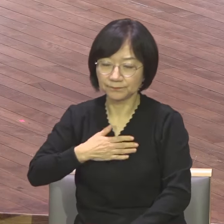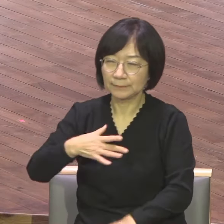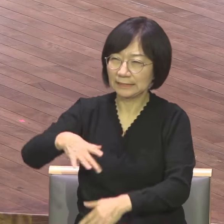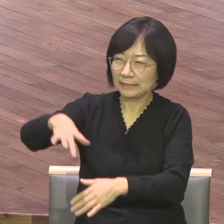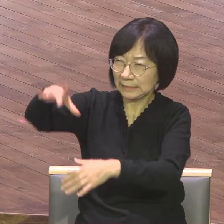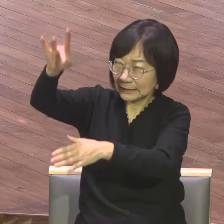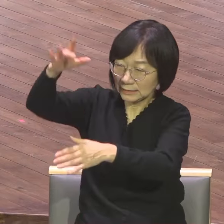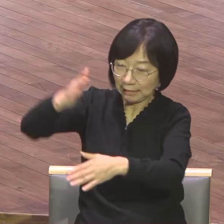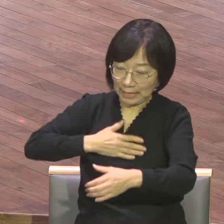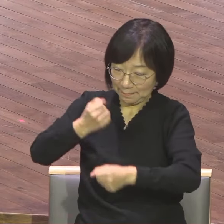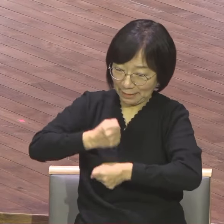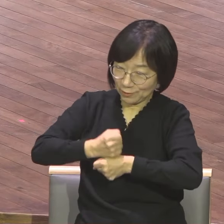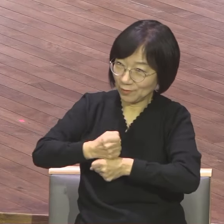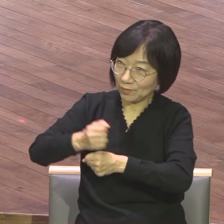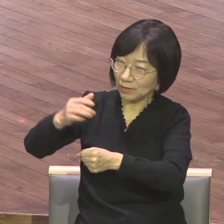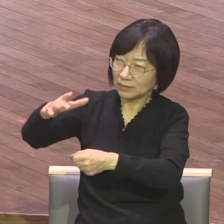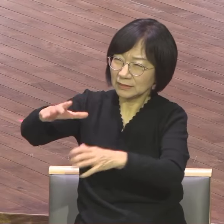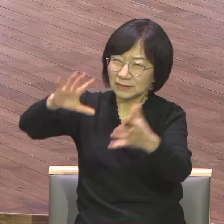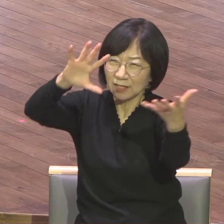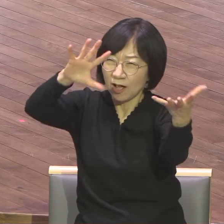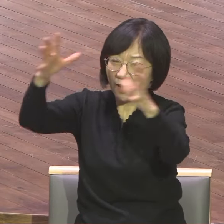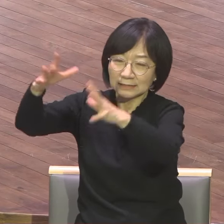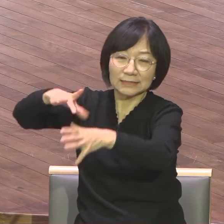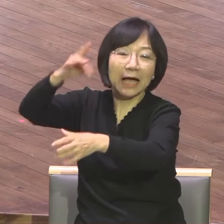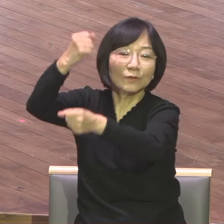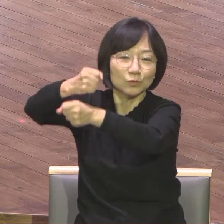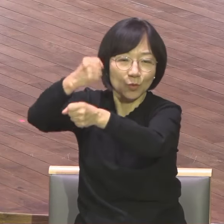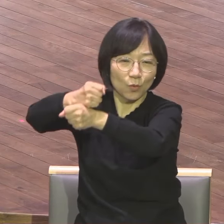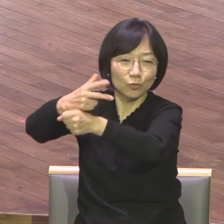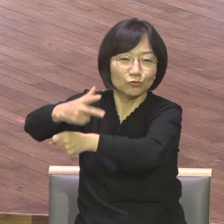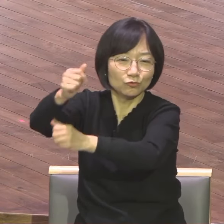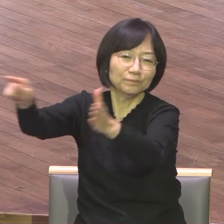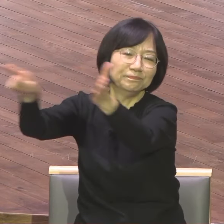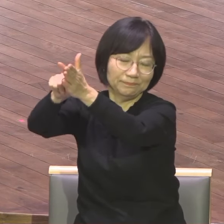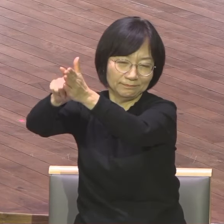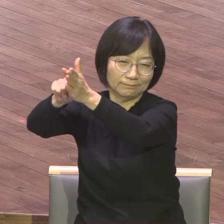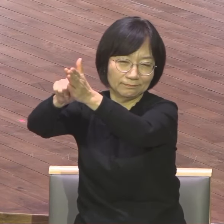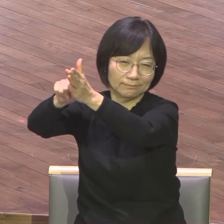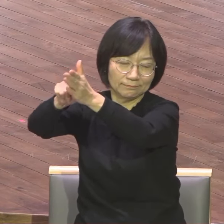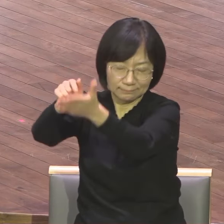인정하면서 그분만을 절대적으로 섬기는 자세, 이 경외예요.